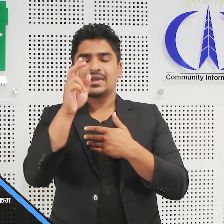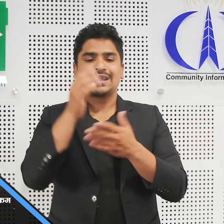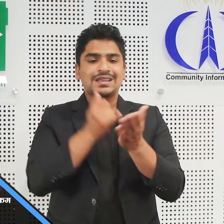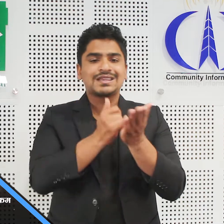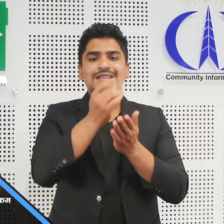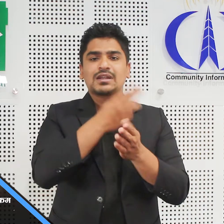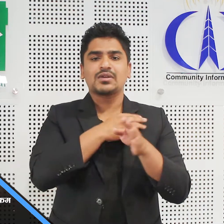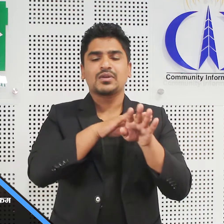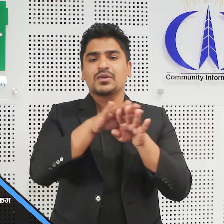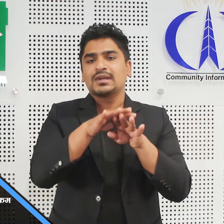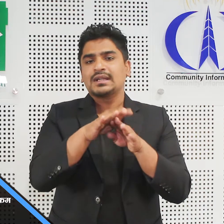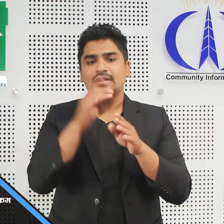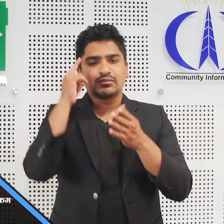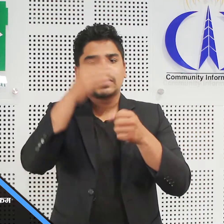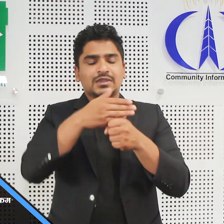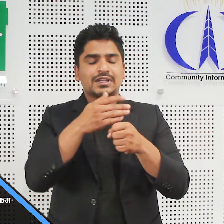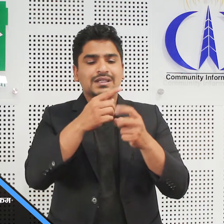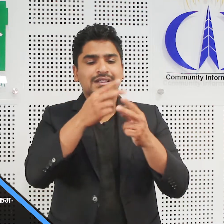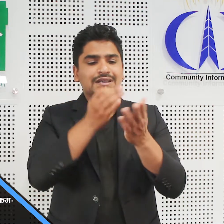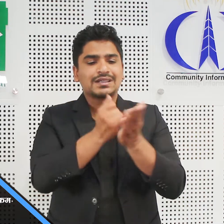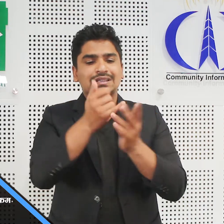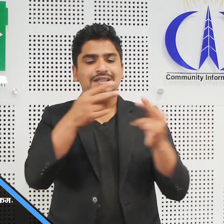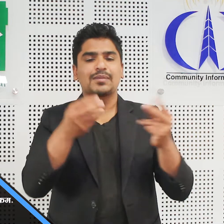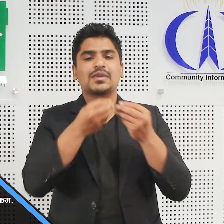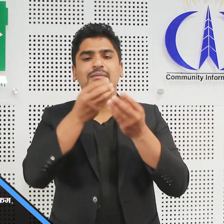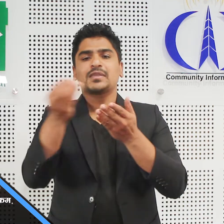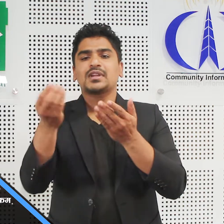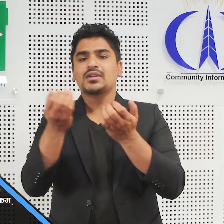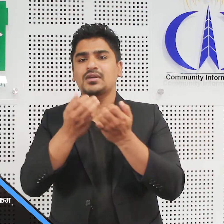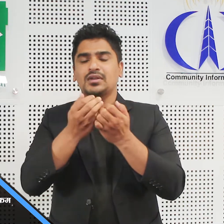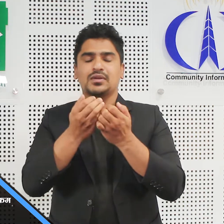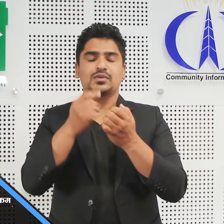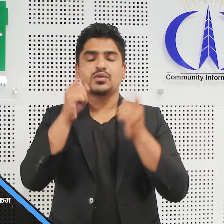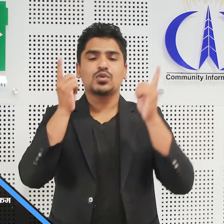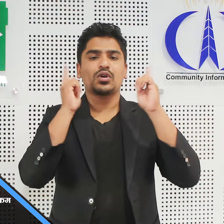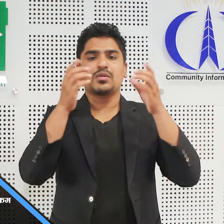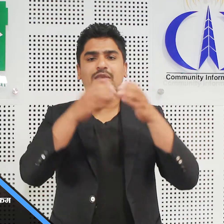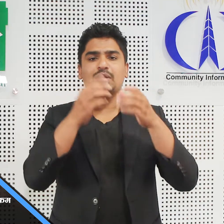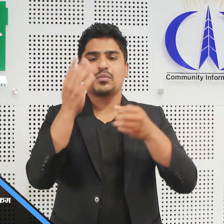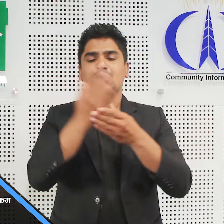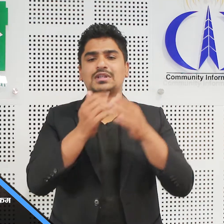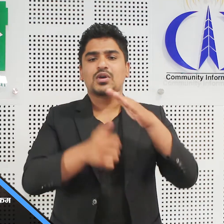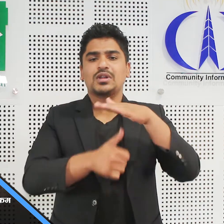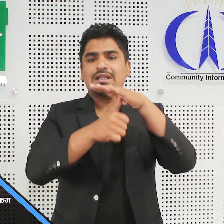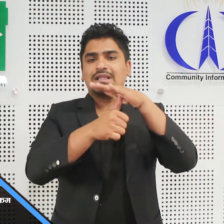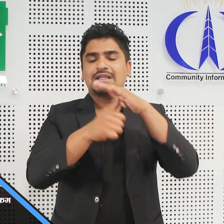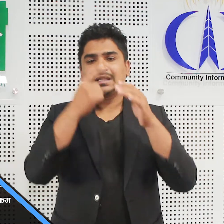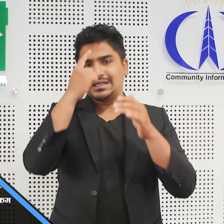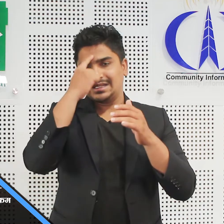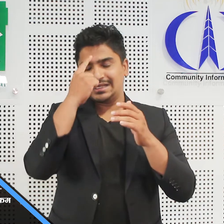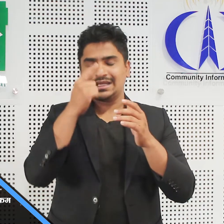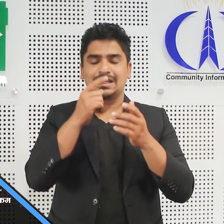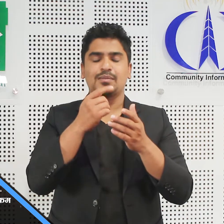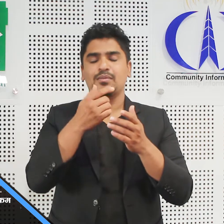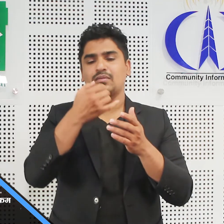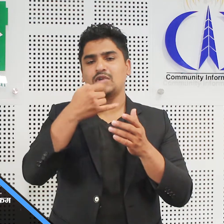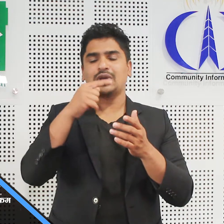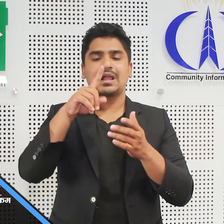सञ्चालन गरेको थियो। उनीहरूलाई तत्कालीन राहतदेखि अपाङ्गता भएका किसानलाई लक्षित गरी कृषि सामग्री वितरण गरिएको